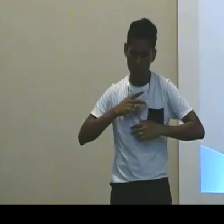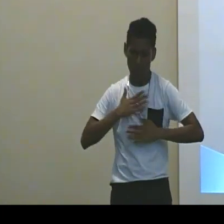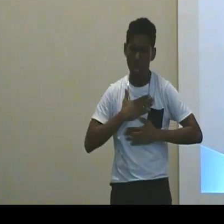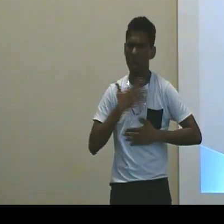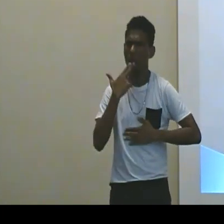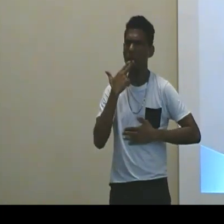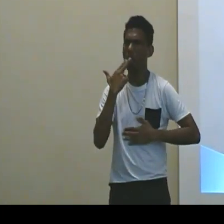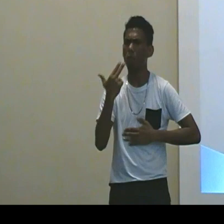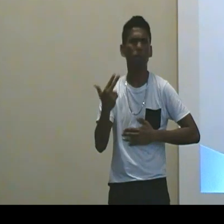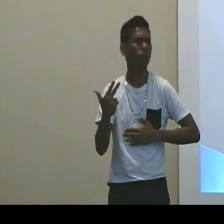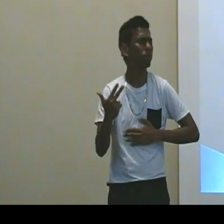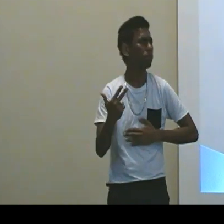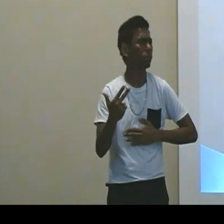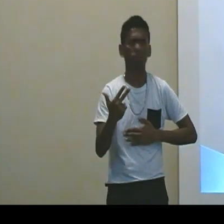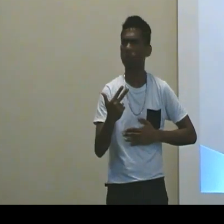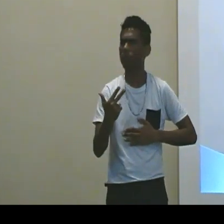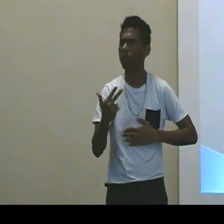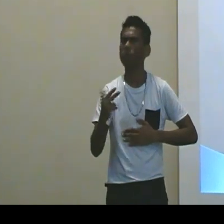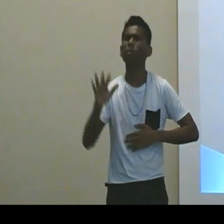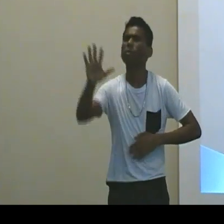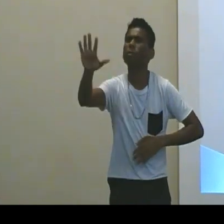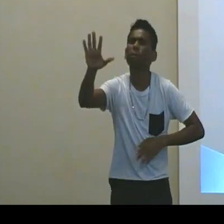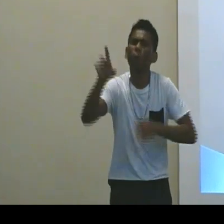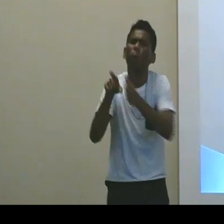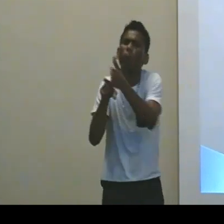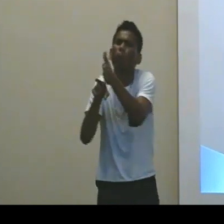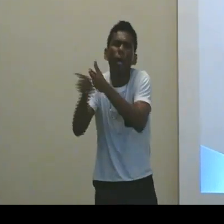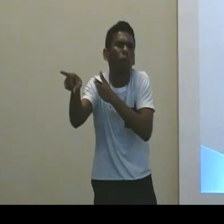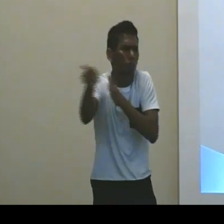para você dizer, essa é a minha língua, a língua de